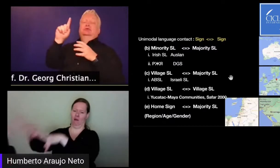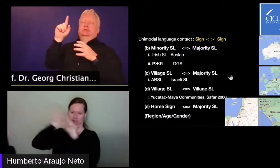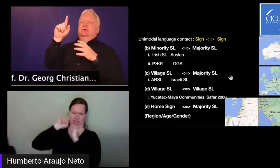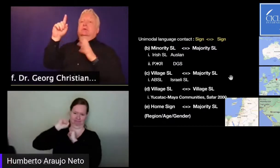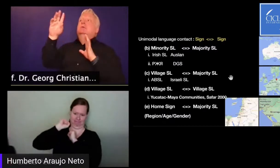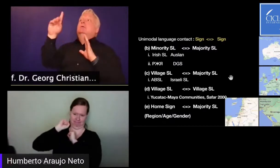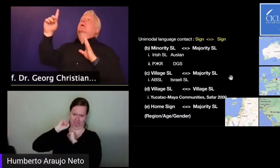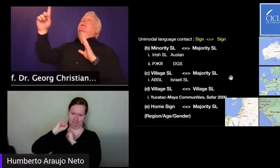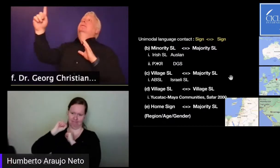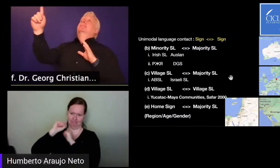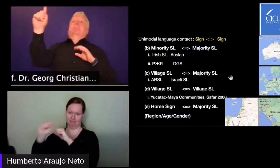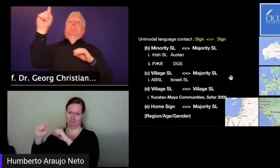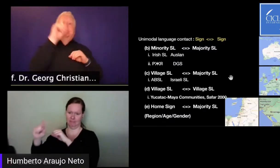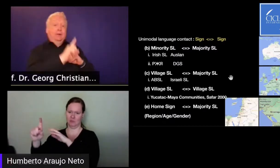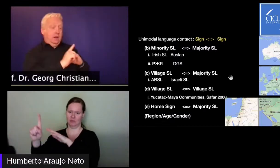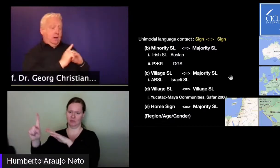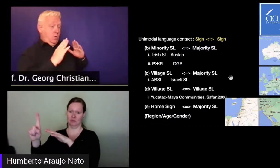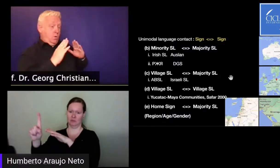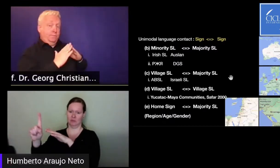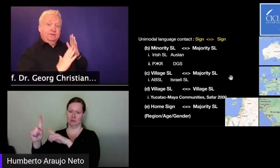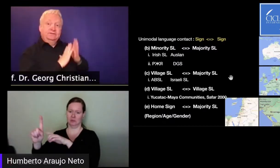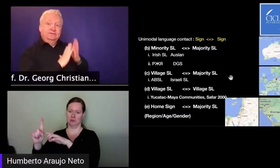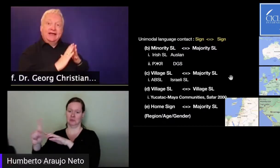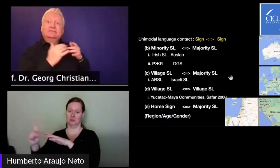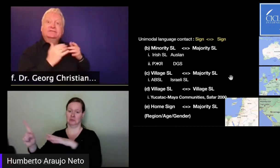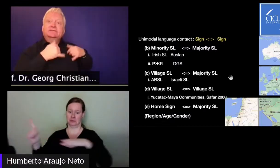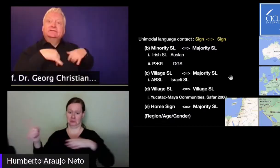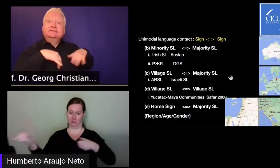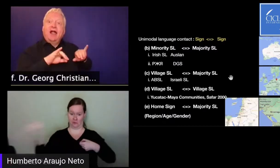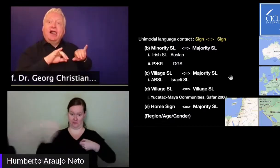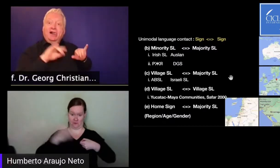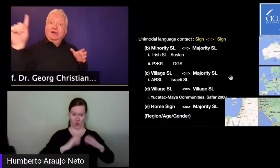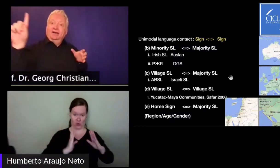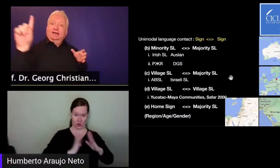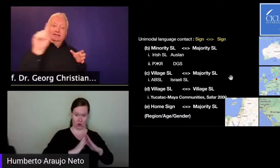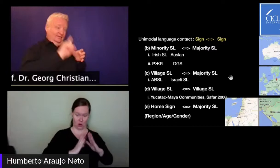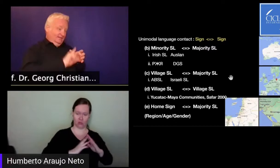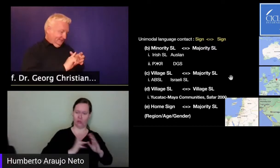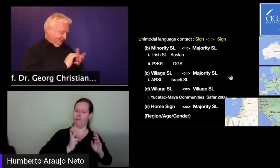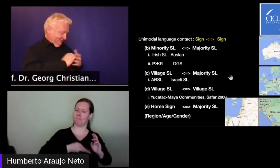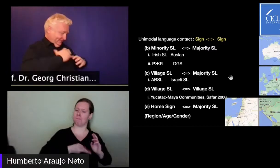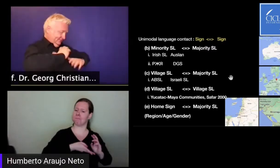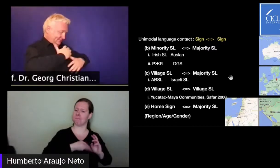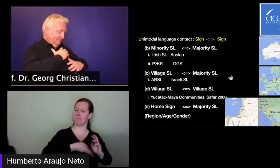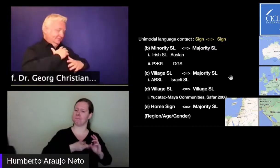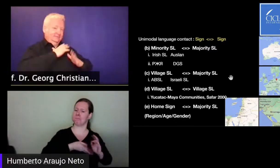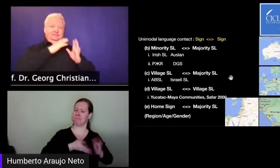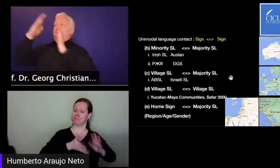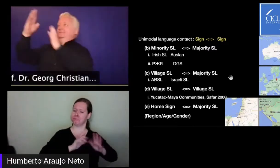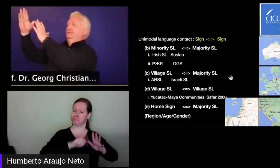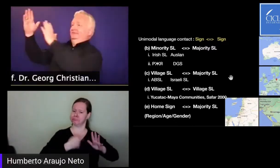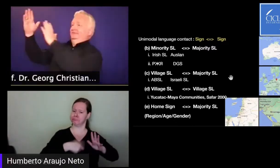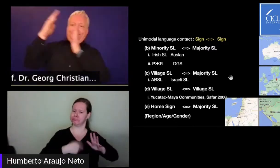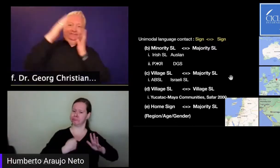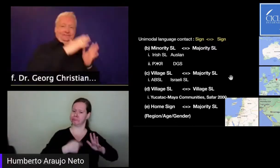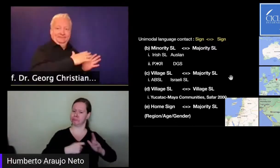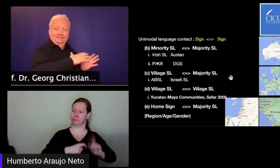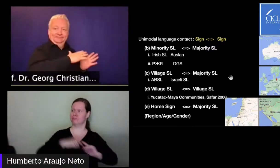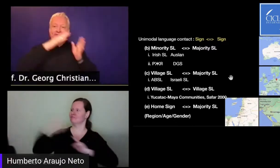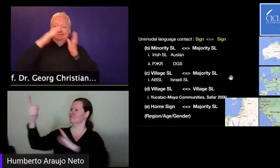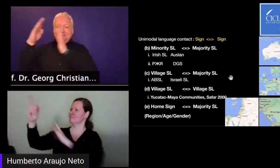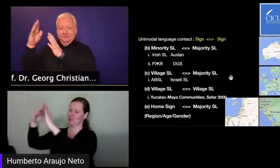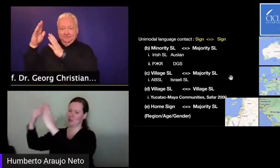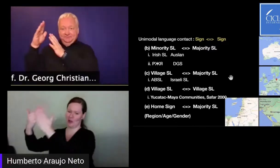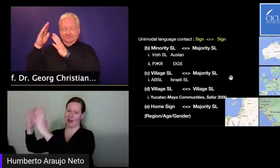de sinais majoritárias. E aí, nesse convívio, nesse novo espaço, ele tem acesso a essa outra língua, mas